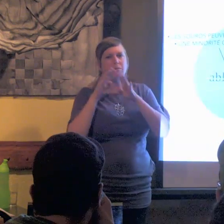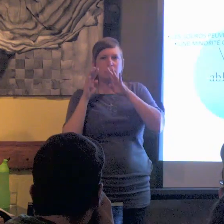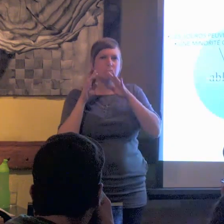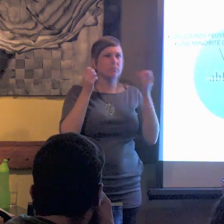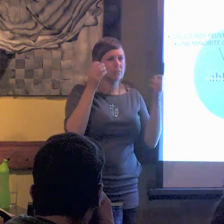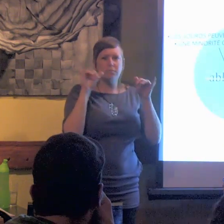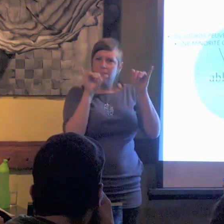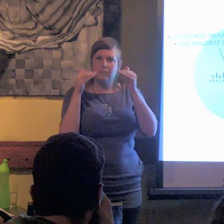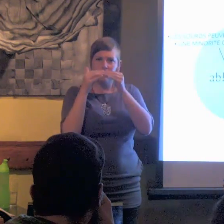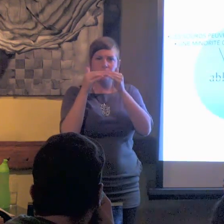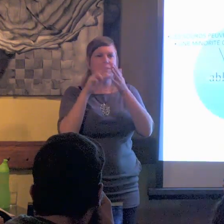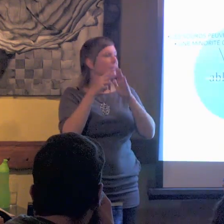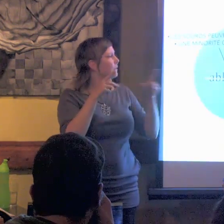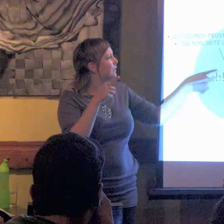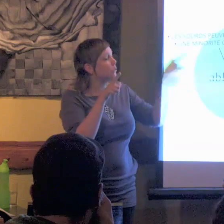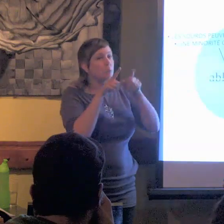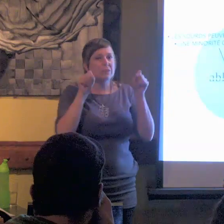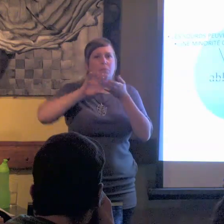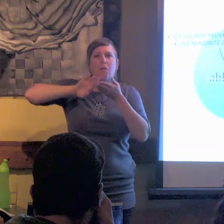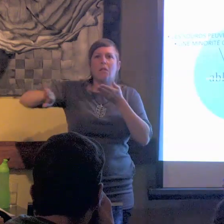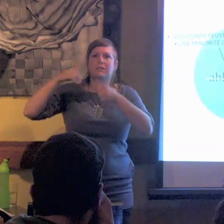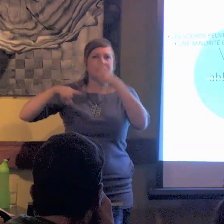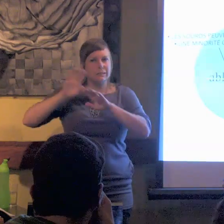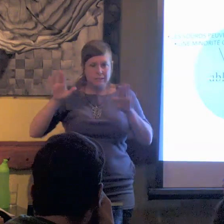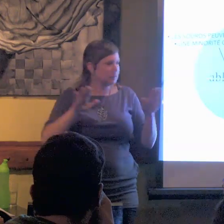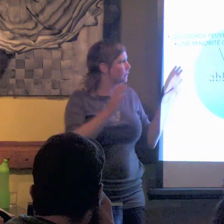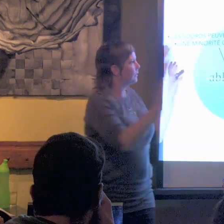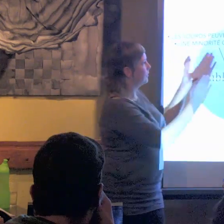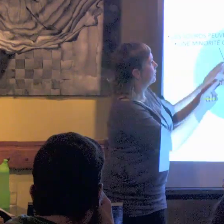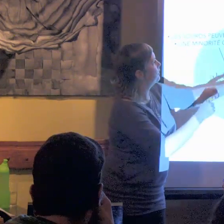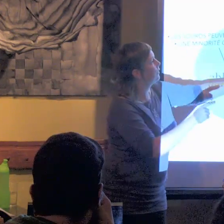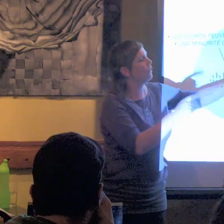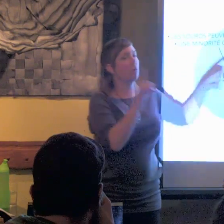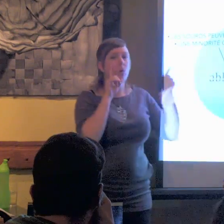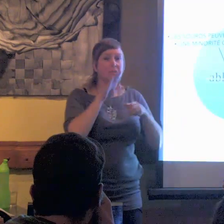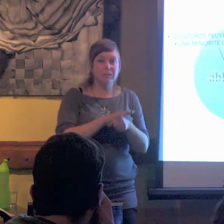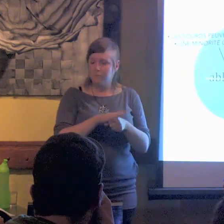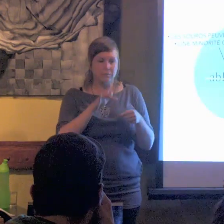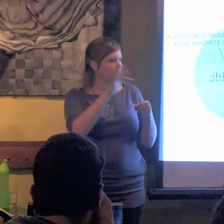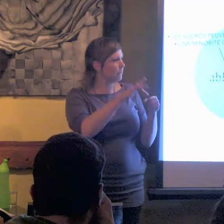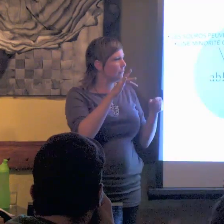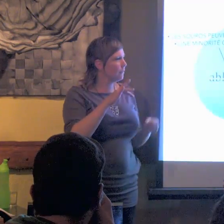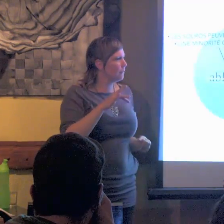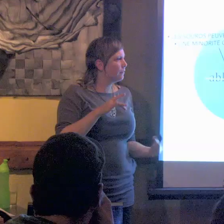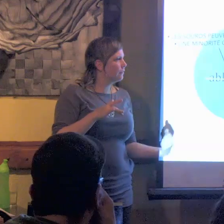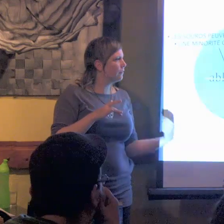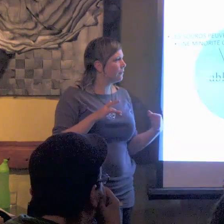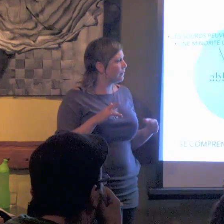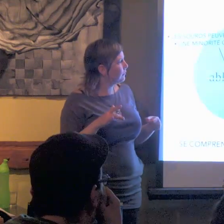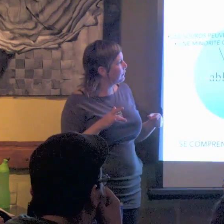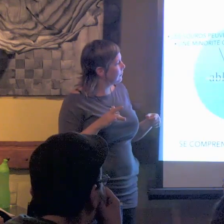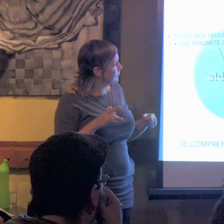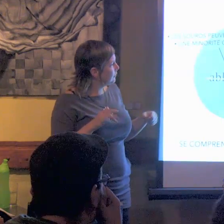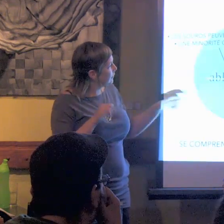automatiquement orale? Est-ce que la LSQ ne peut pas être traitée sur le même pied d'égalité? Donc, il ne faut pas mettre la langue LSQ, en fait, les